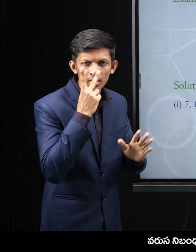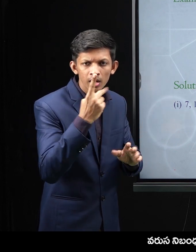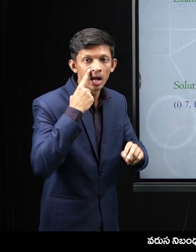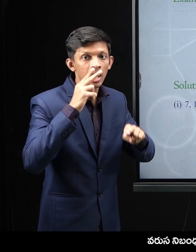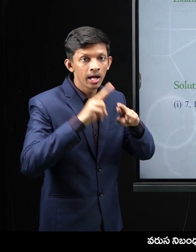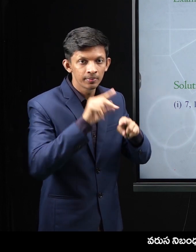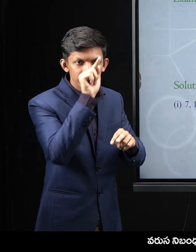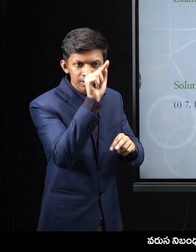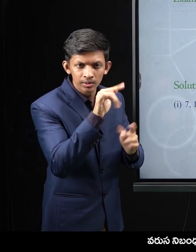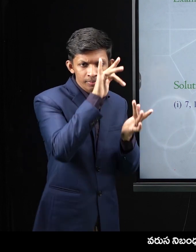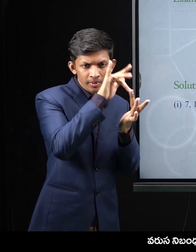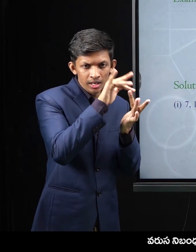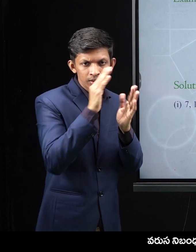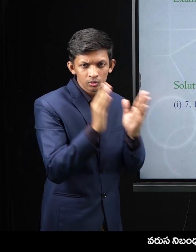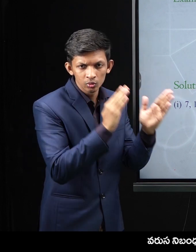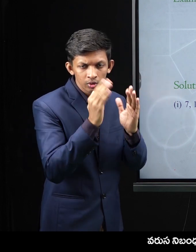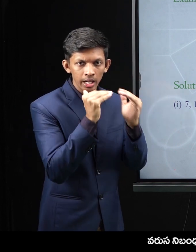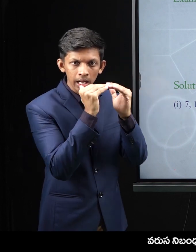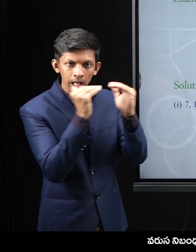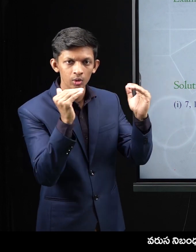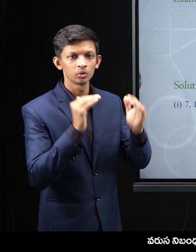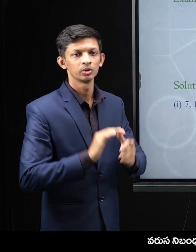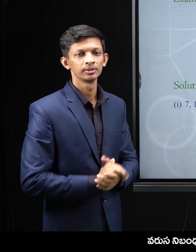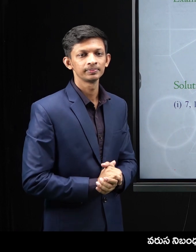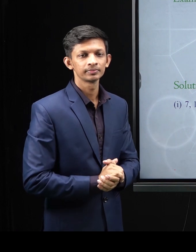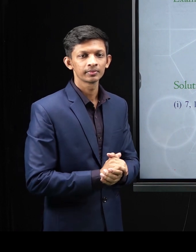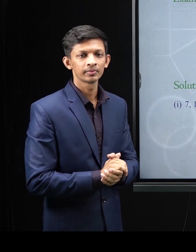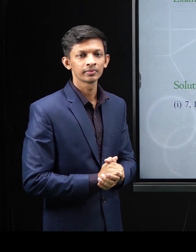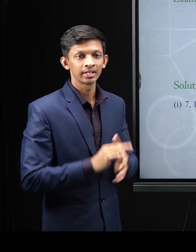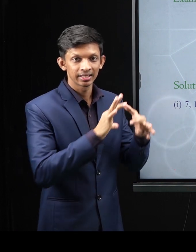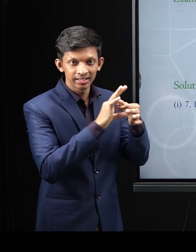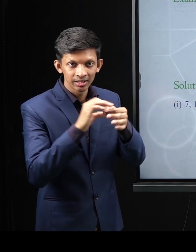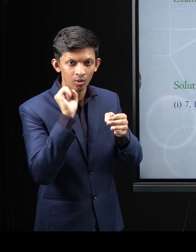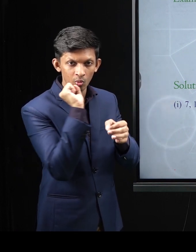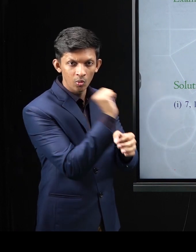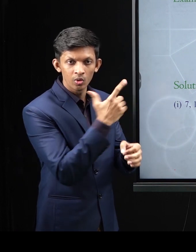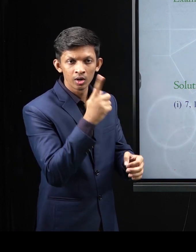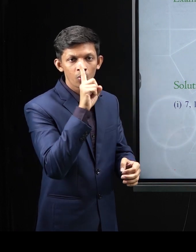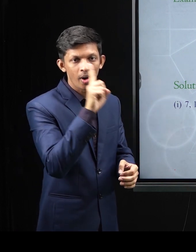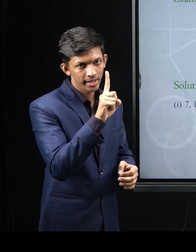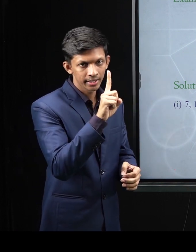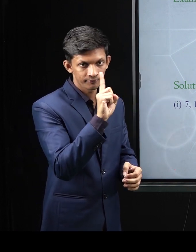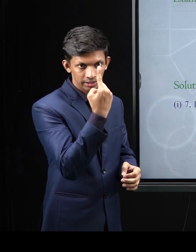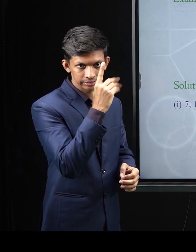మధ్య నిష్పత్తి సమానంగా ఉంటుందో లేదో చూడాలి. 1, 7, 14,